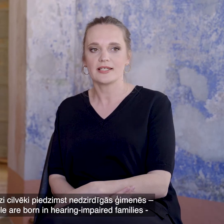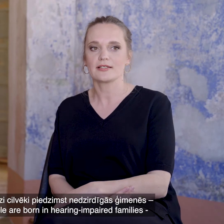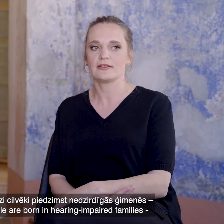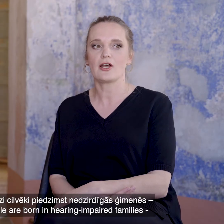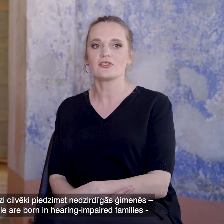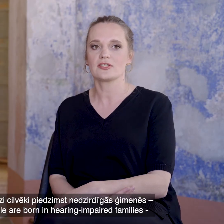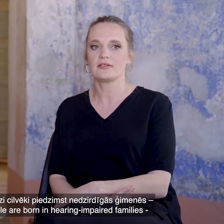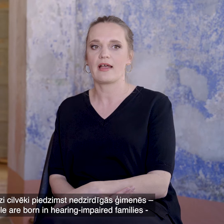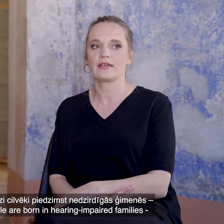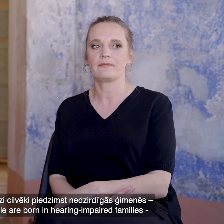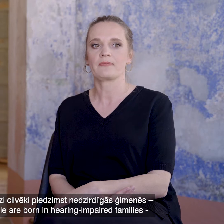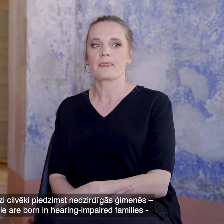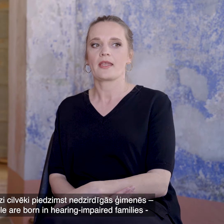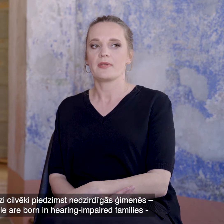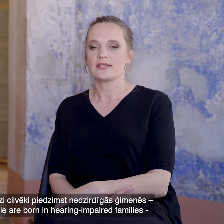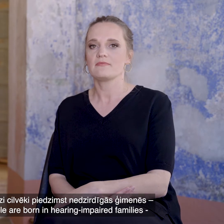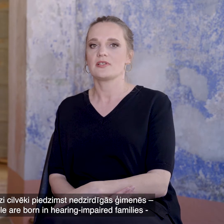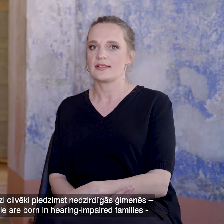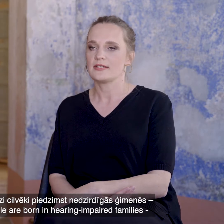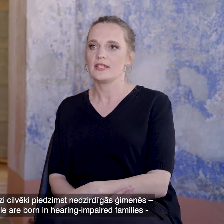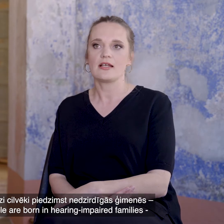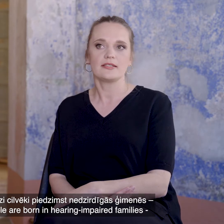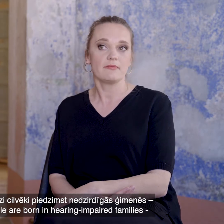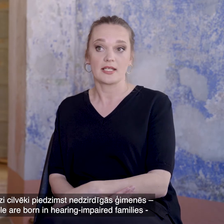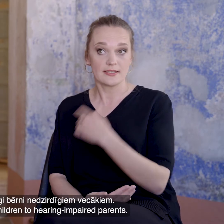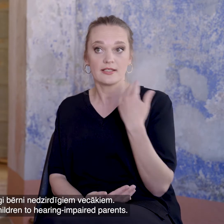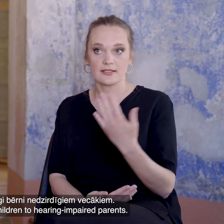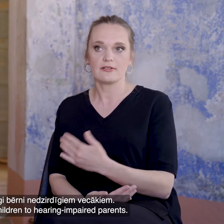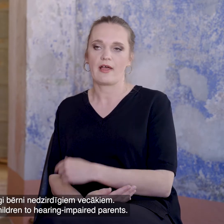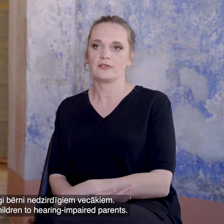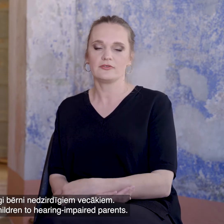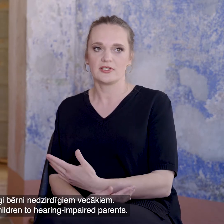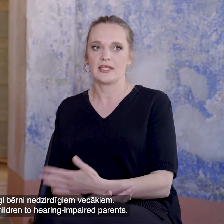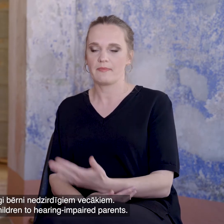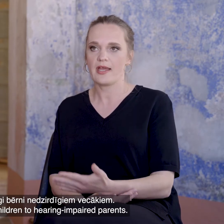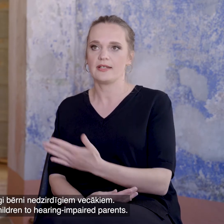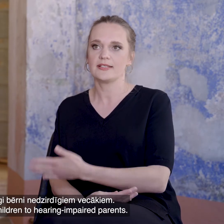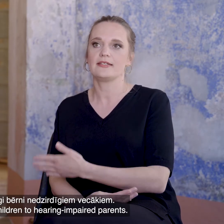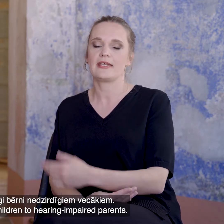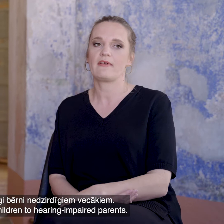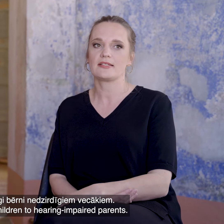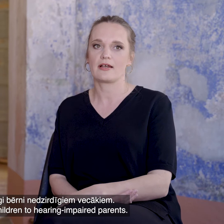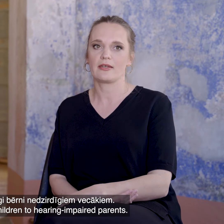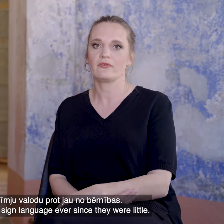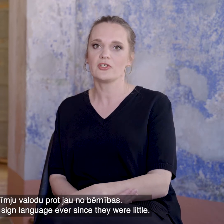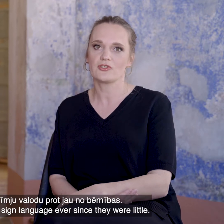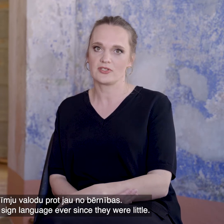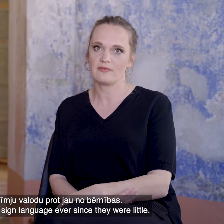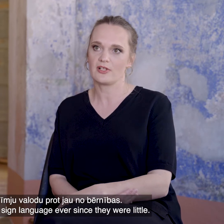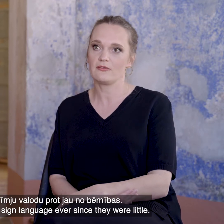diezgan daudz cilvēki piedzimst nedzirdīgās ģimenēs, dzirdīgi cilvēki, dzirdīgi bērni, nedzirdīgiem vecākiem. Un viņš šo zīmju valodu